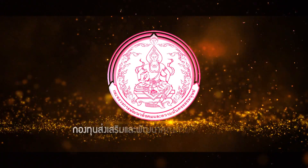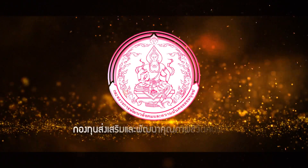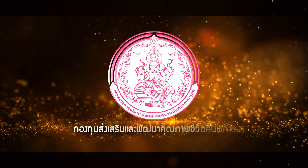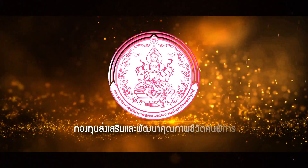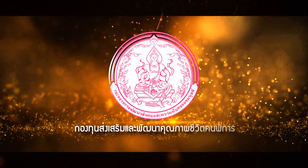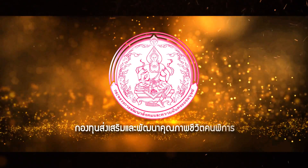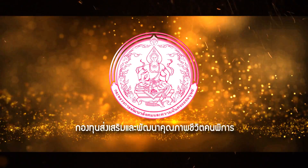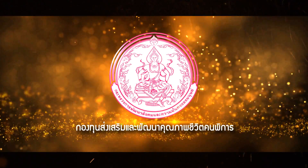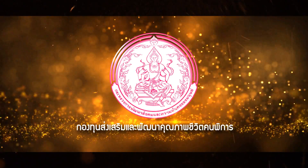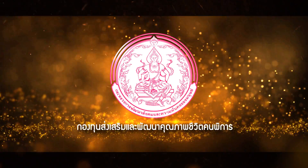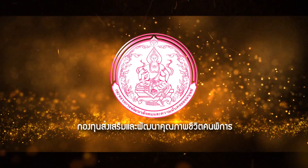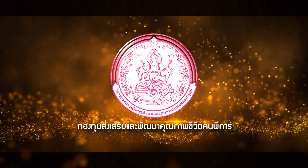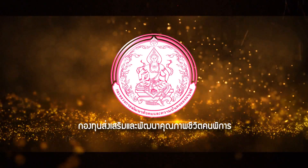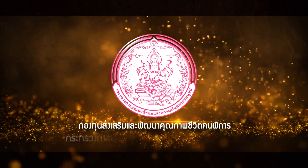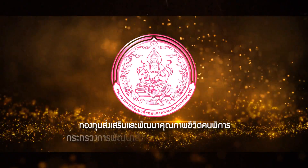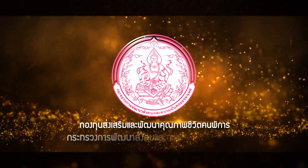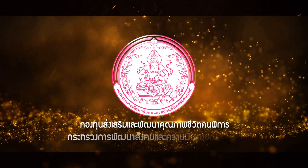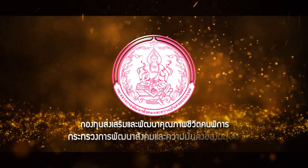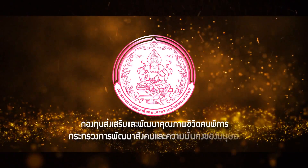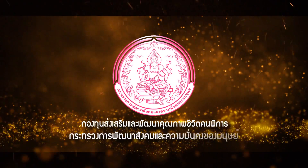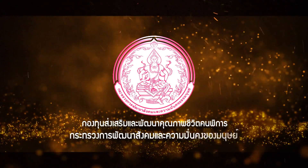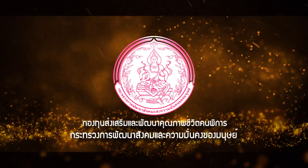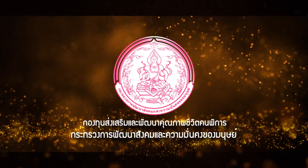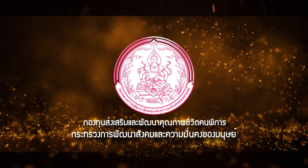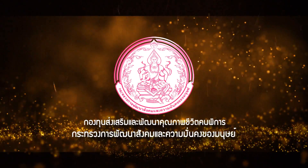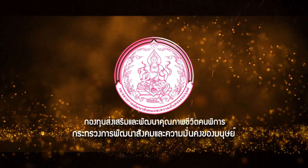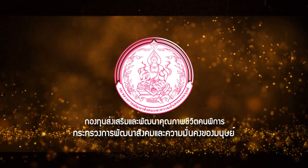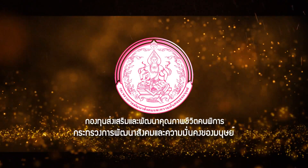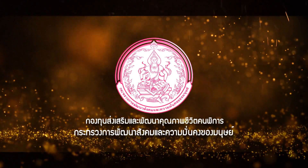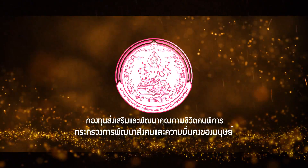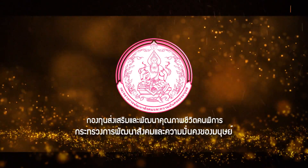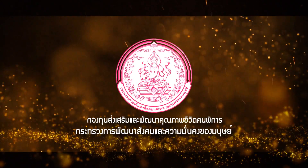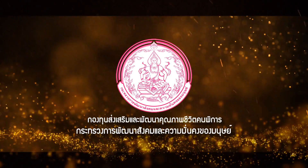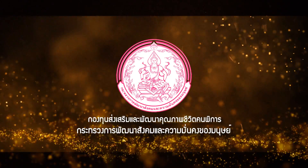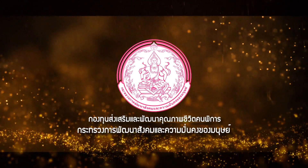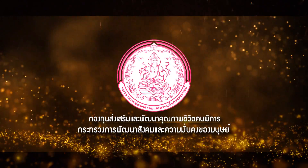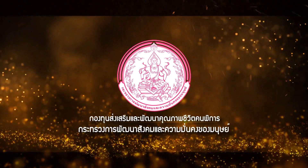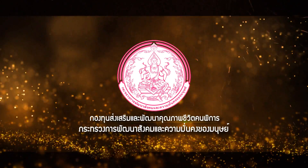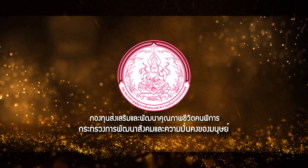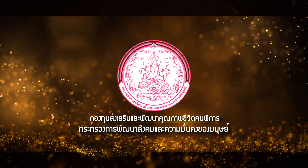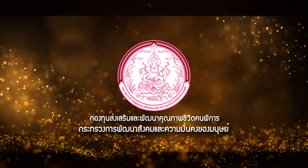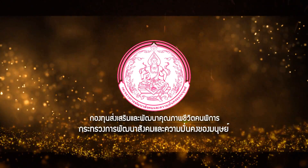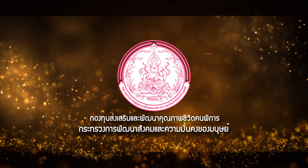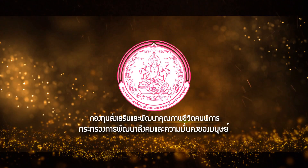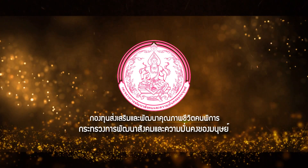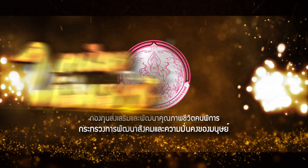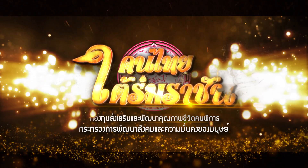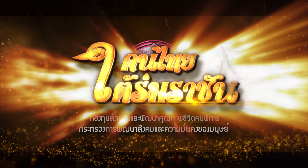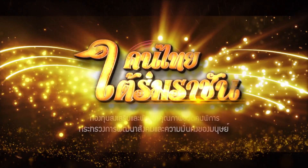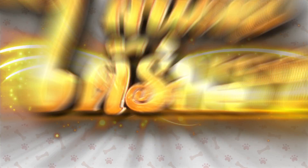การทำความดีโดยกองทุนส่งเสริมและพัฒนาคุณภาพชีวิตคนพิการกระทรวงการพัฒนาสังคมและความมั่นคงของมนุษย์บริ